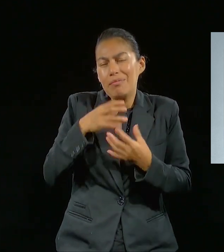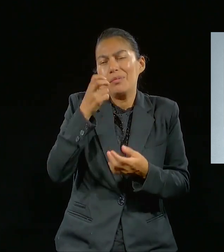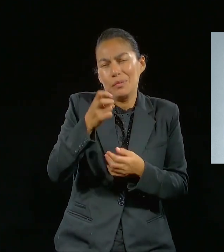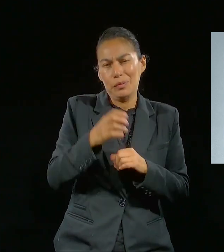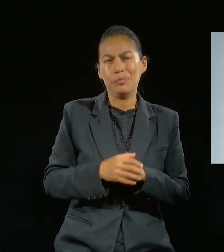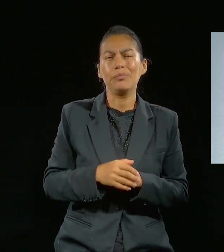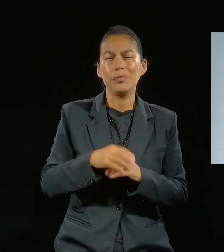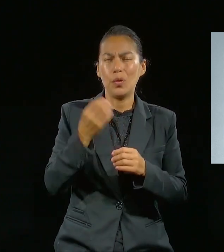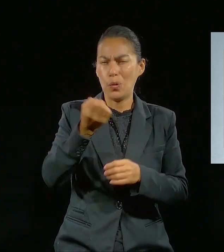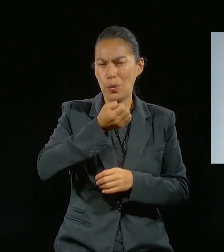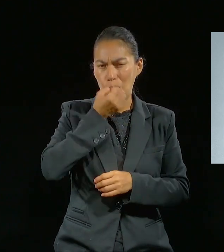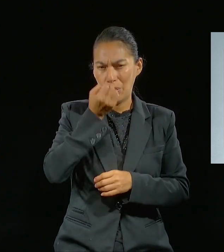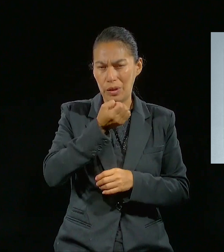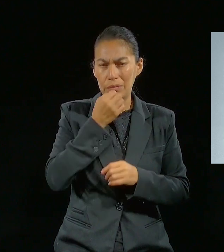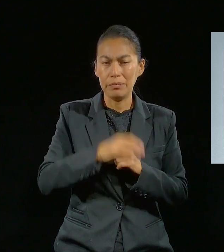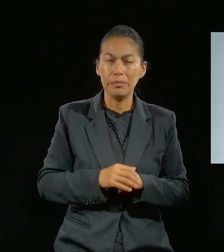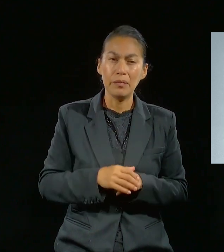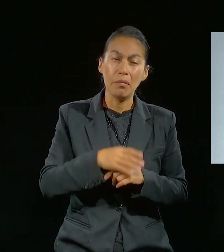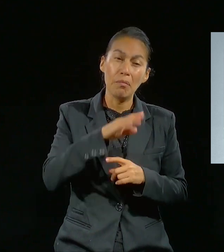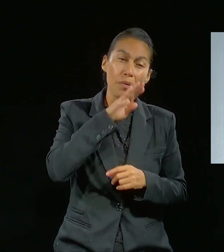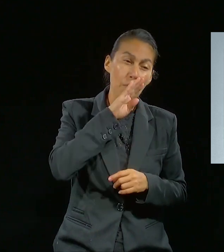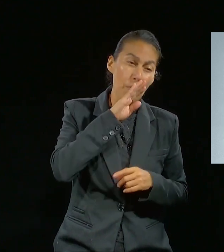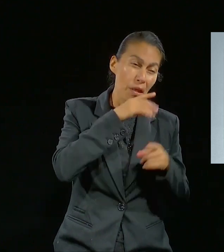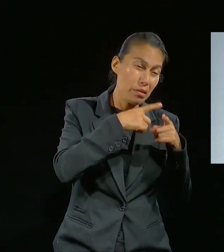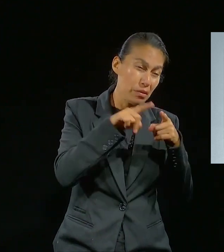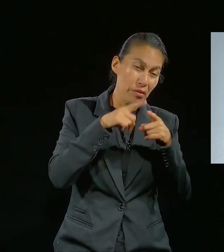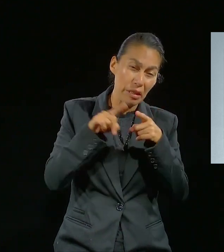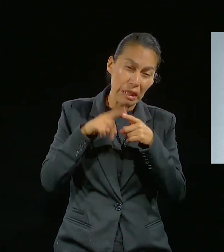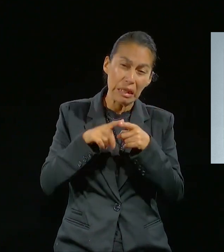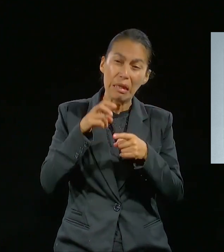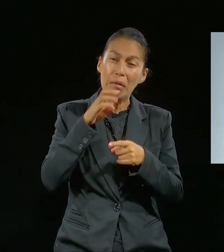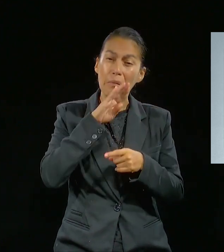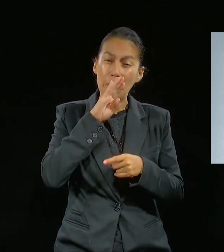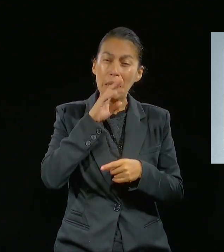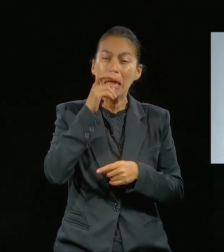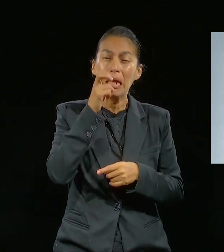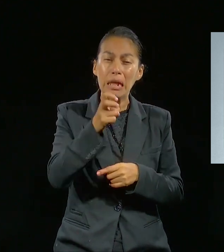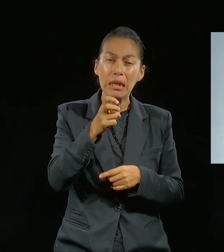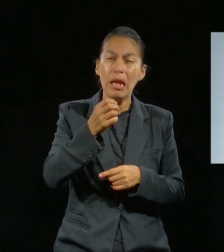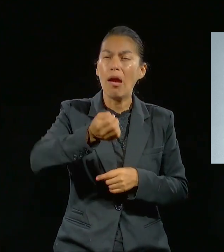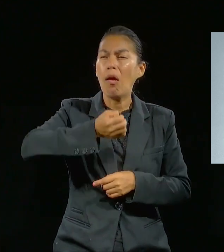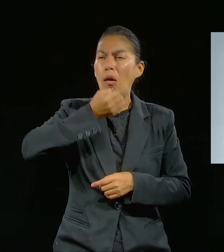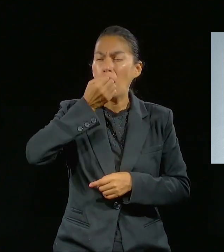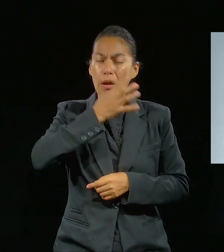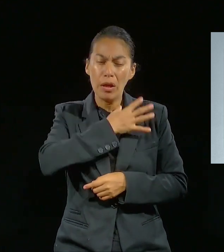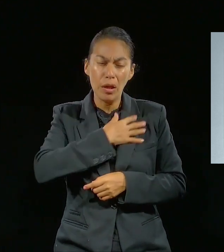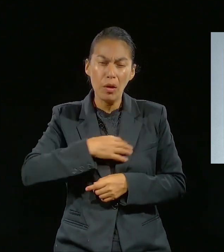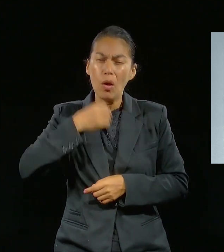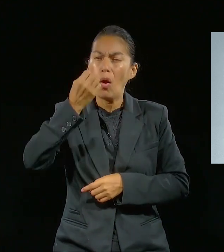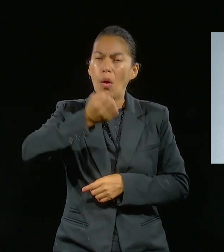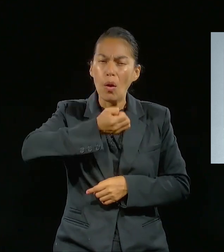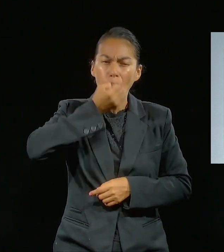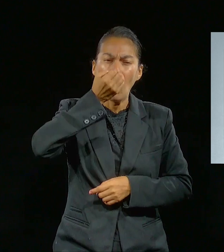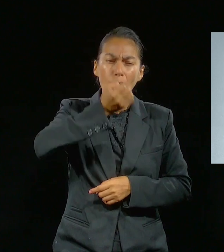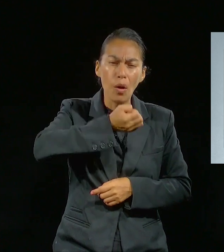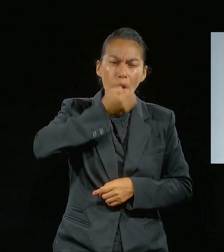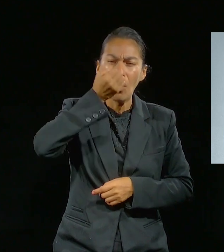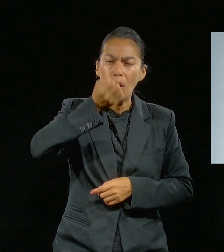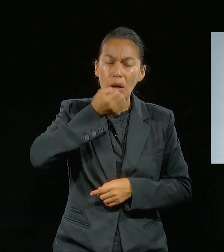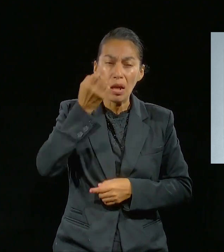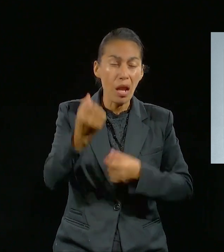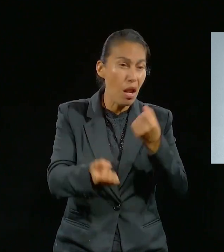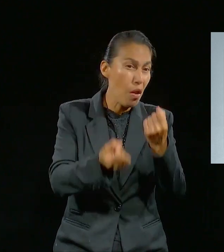Oremos por las madres, aquellas que oran por sus hijos y aquellas que no saben orar, para que